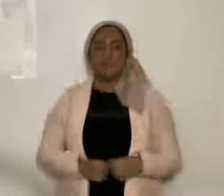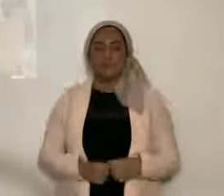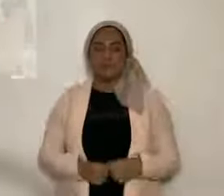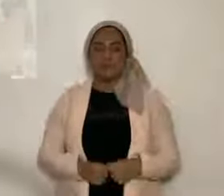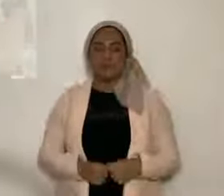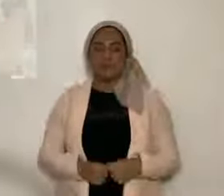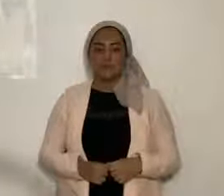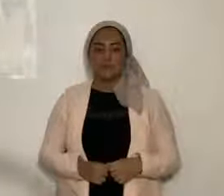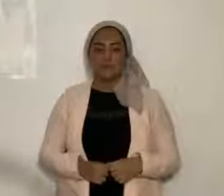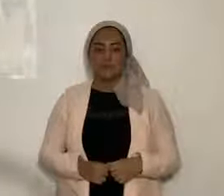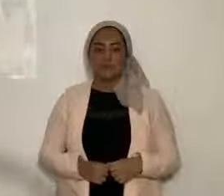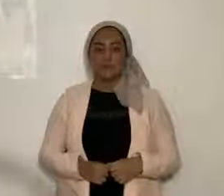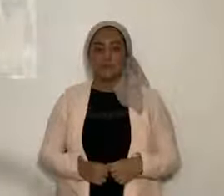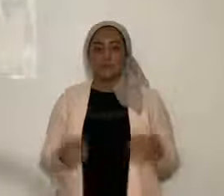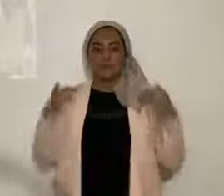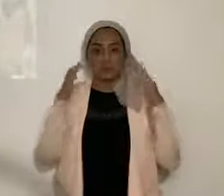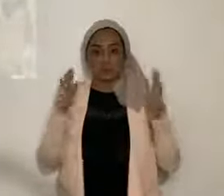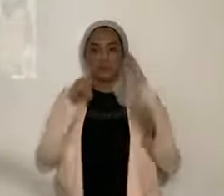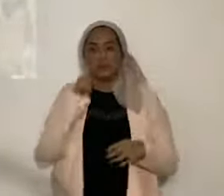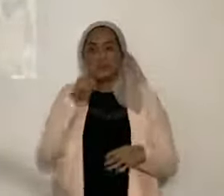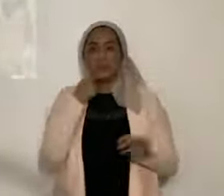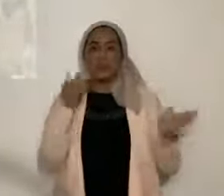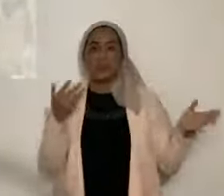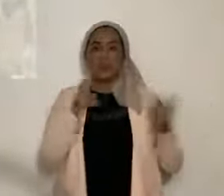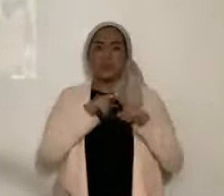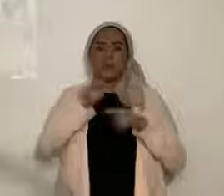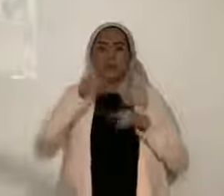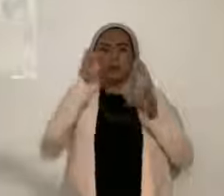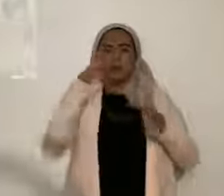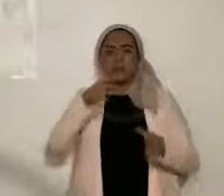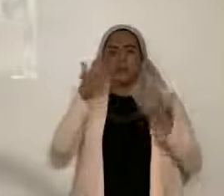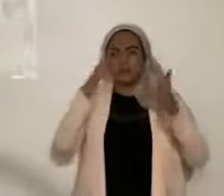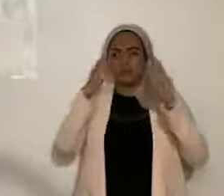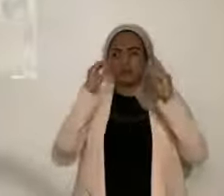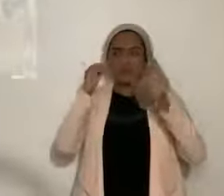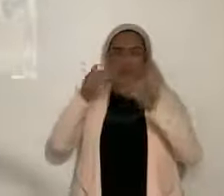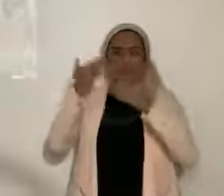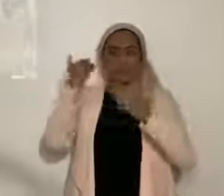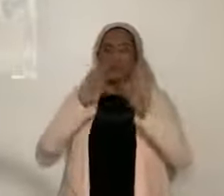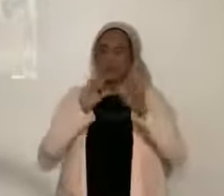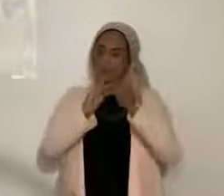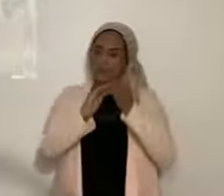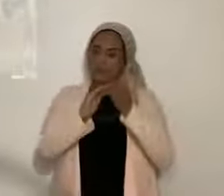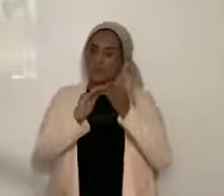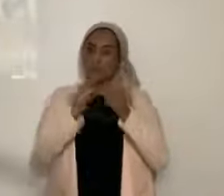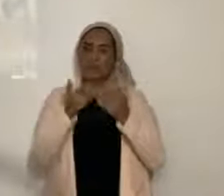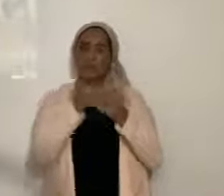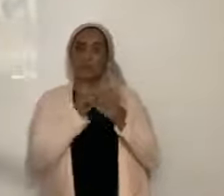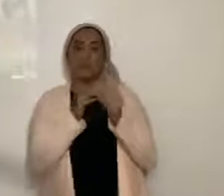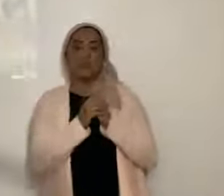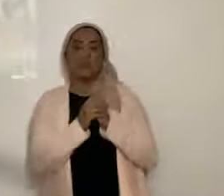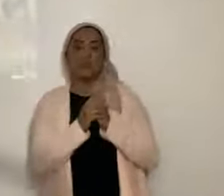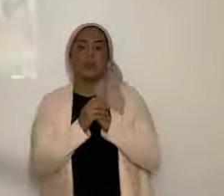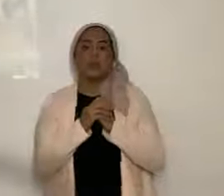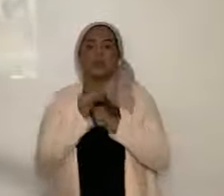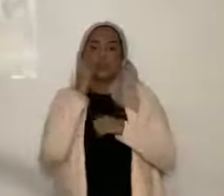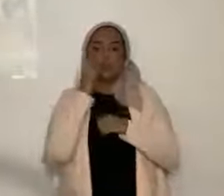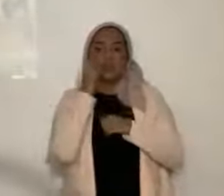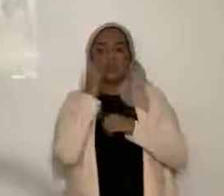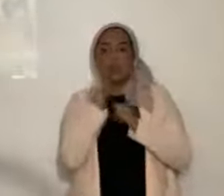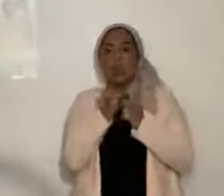Ahora, mucha atención, tú digas, pero no, esto ya lo habéis ministrado, permíteme un momentito. Vas a ver